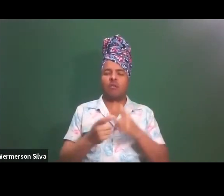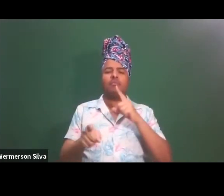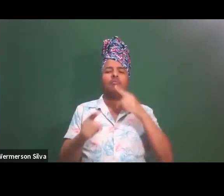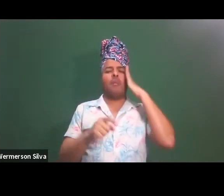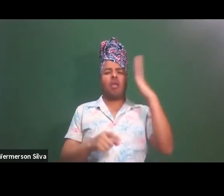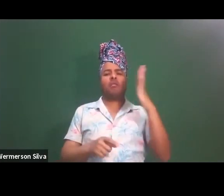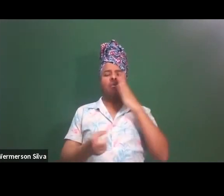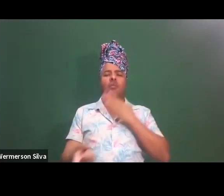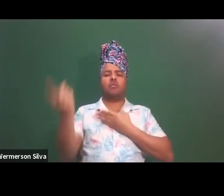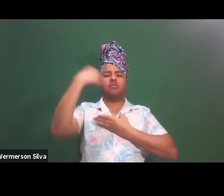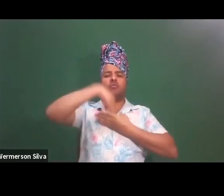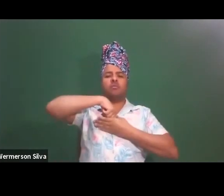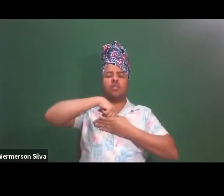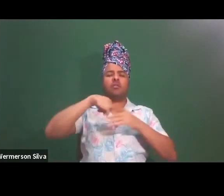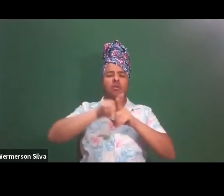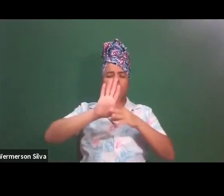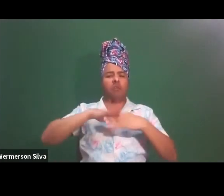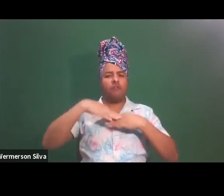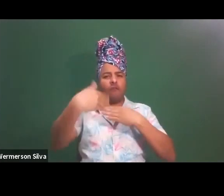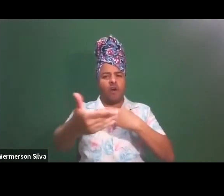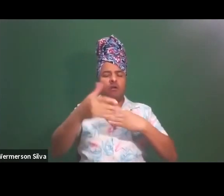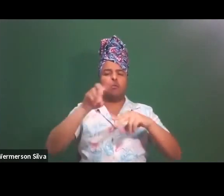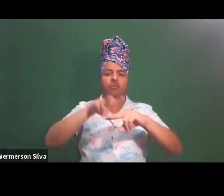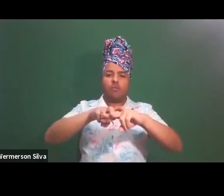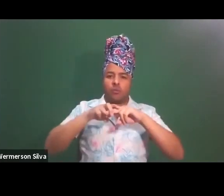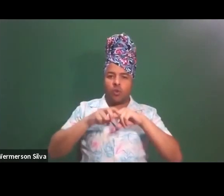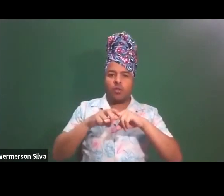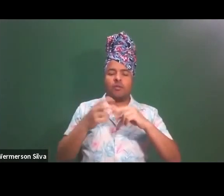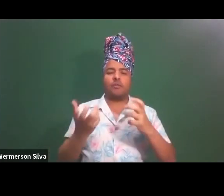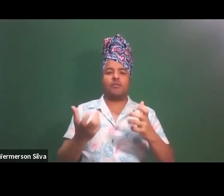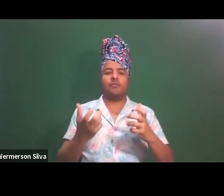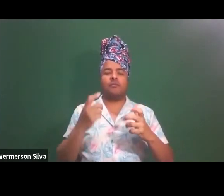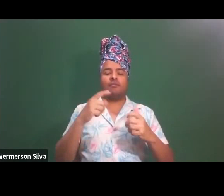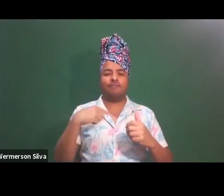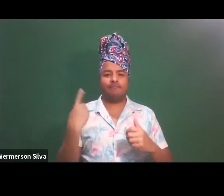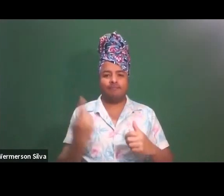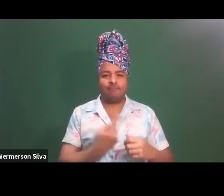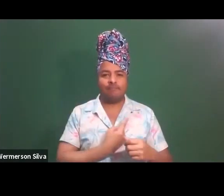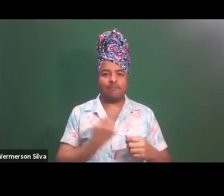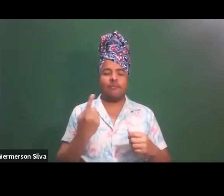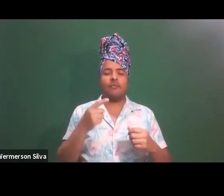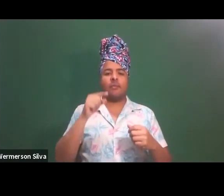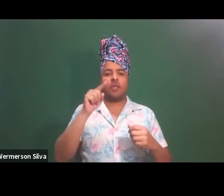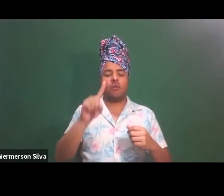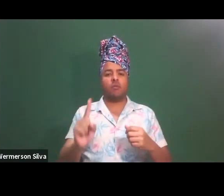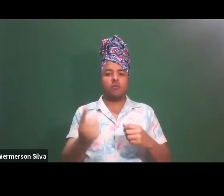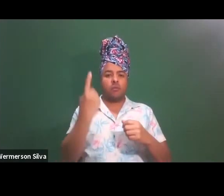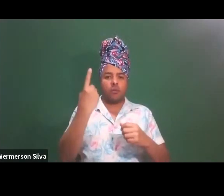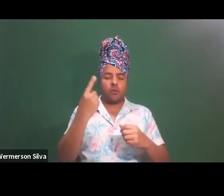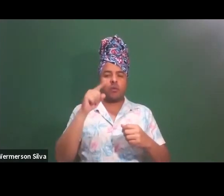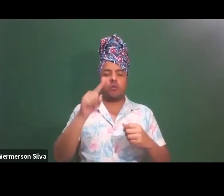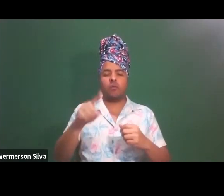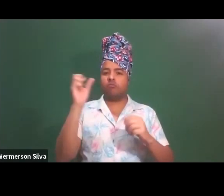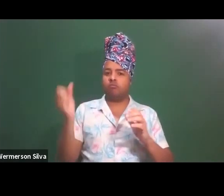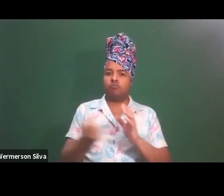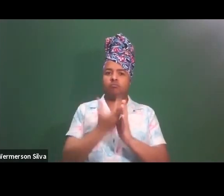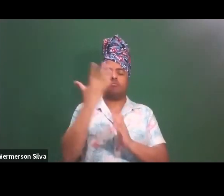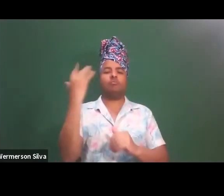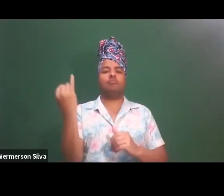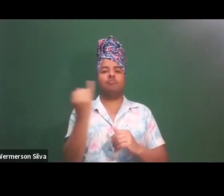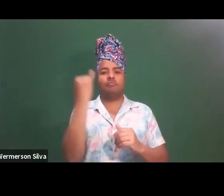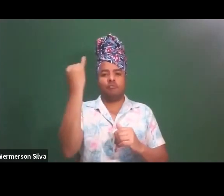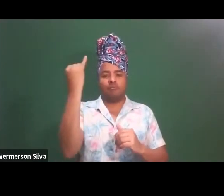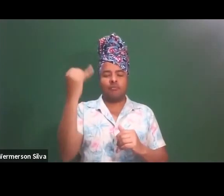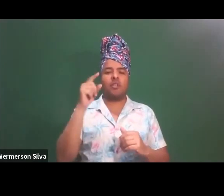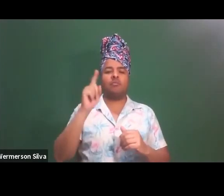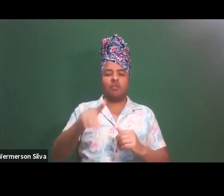interna e externa. E é por causa disso que um elemento fundamental toca hoje